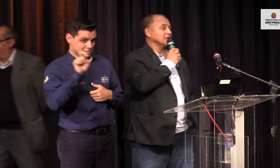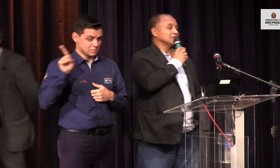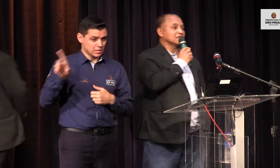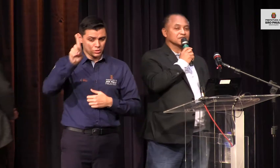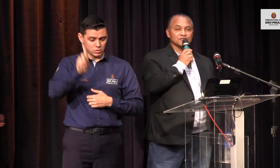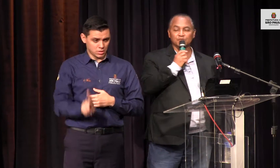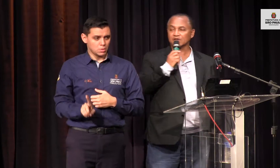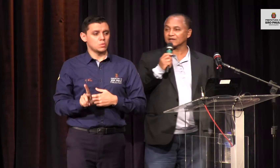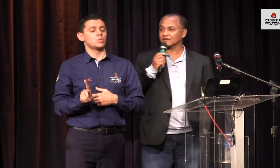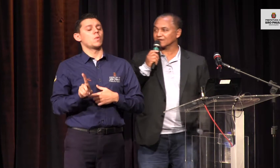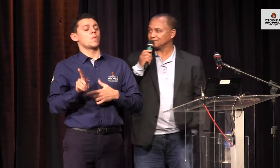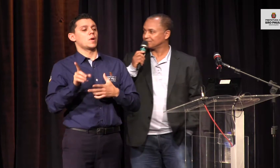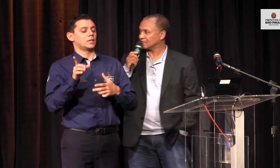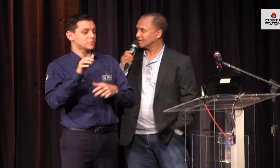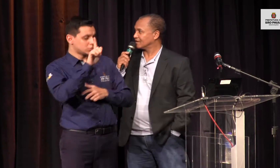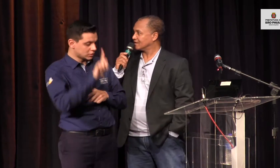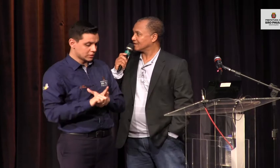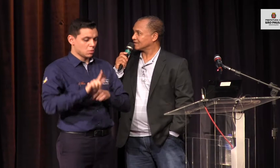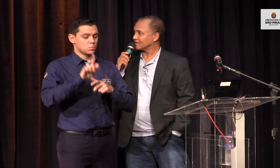de gestão democrática